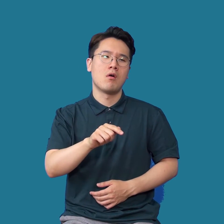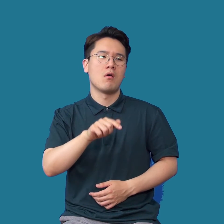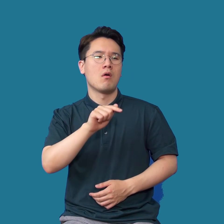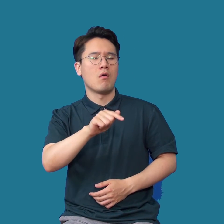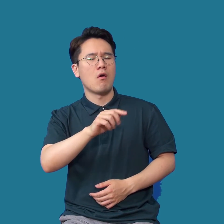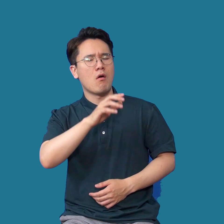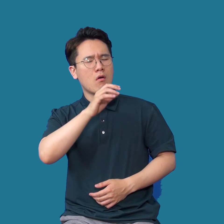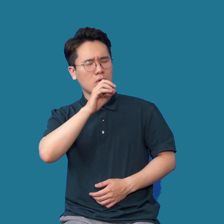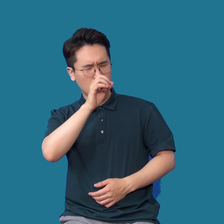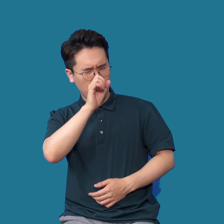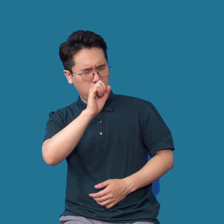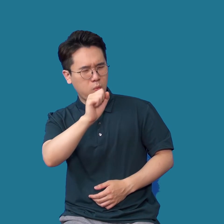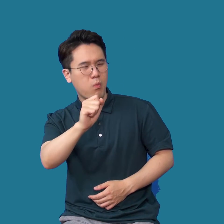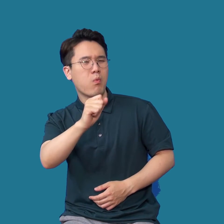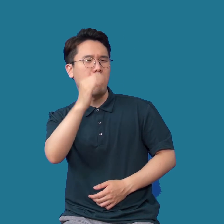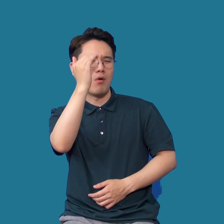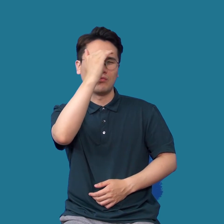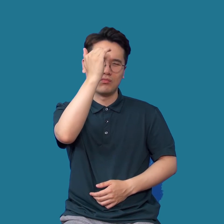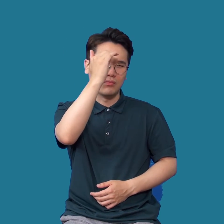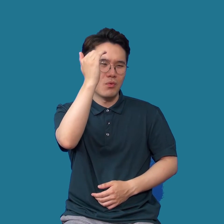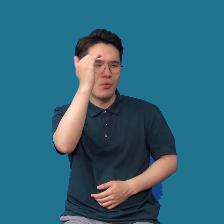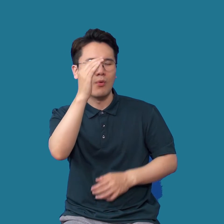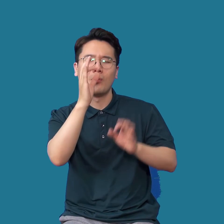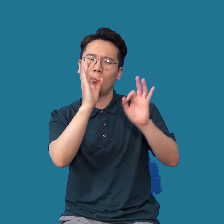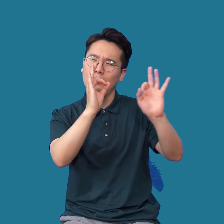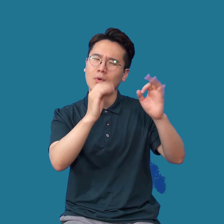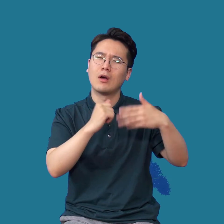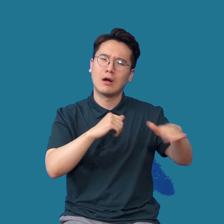버킷리스트 1번입니다. 꼭 한번 가보고 싶습니다.